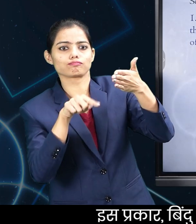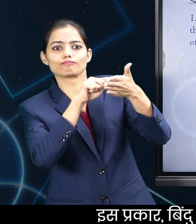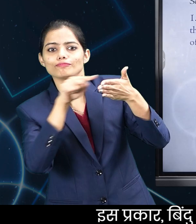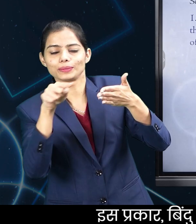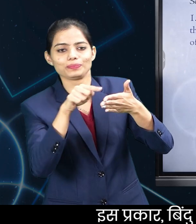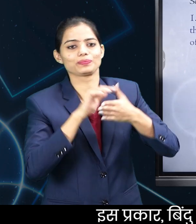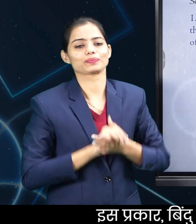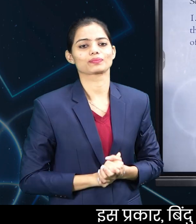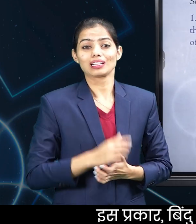है।